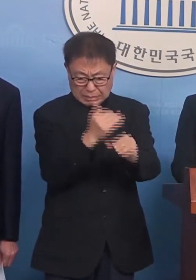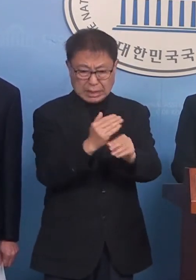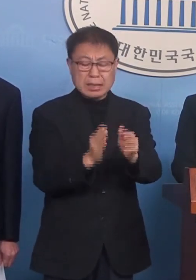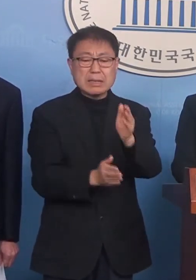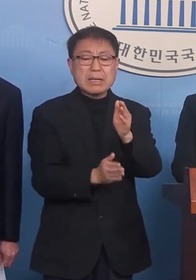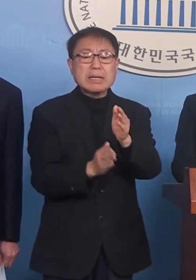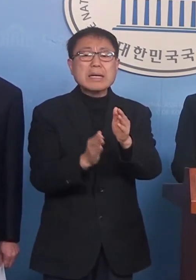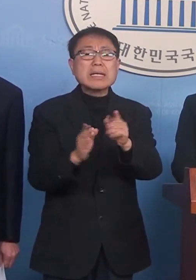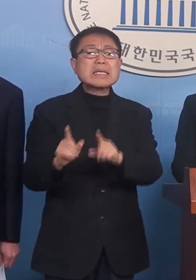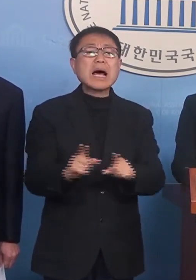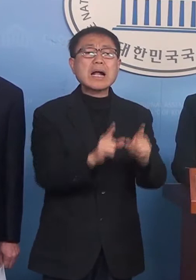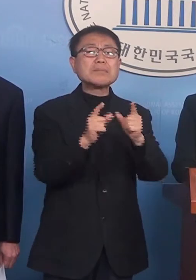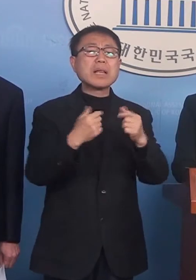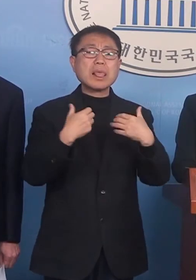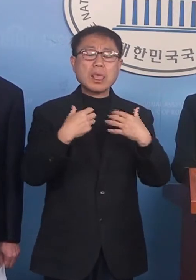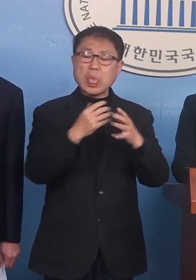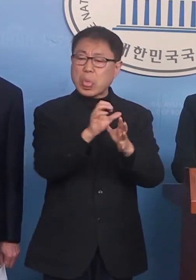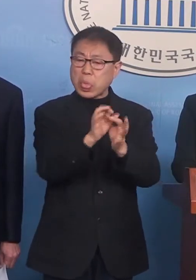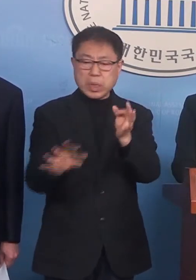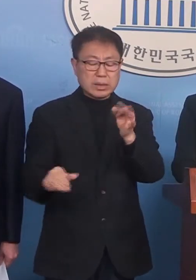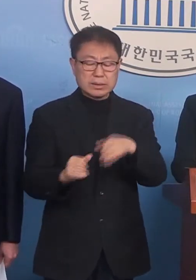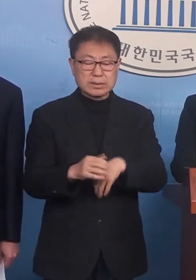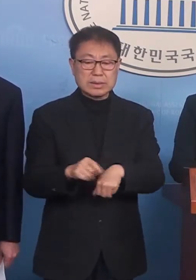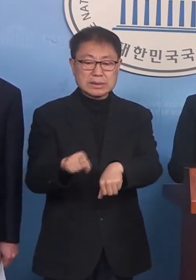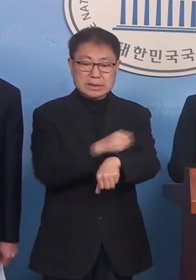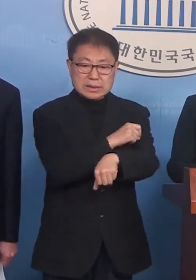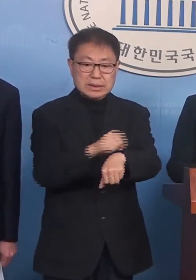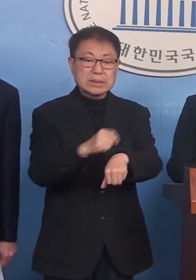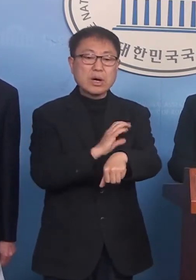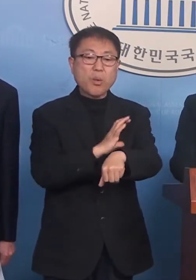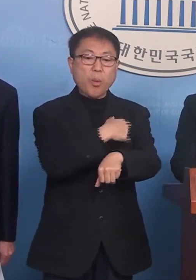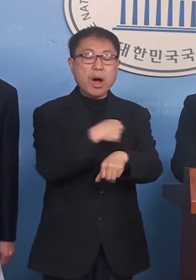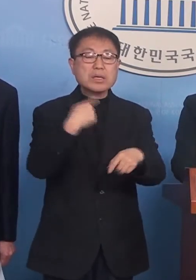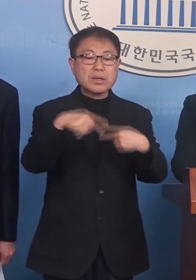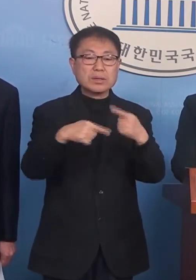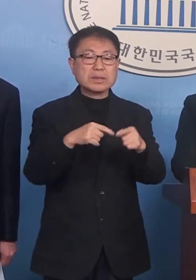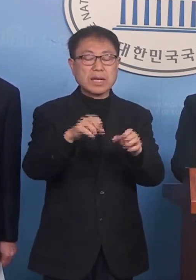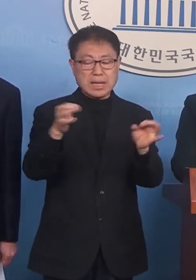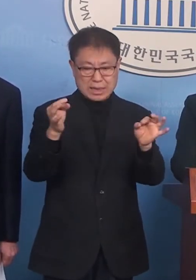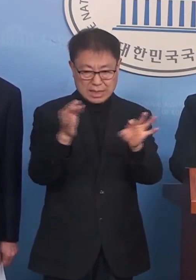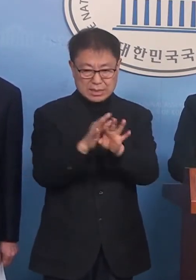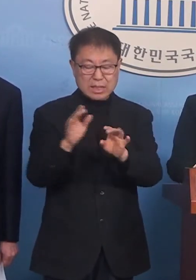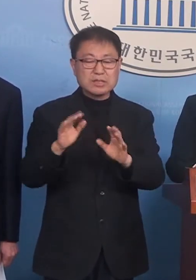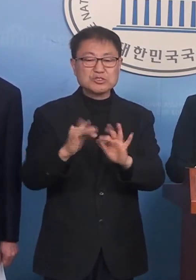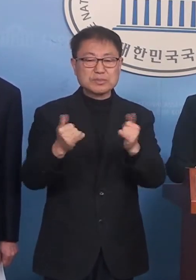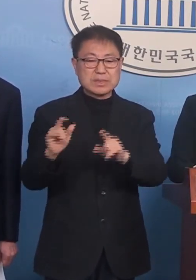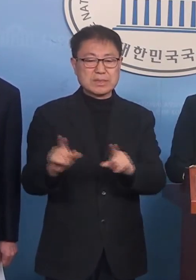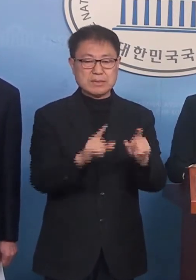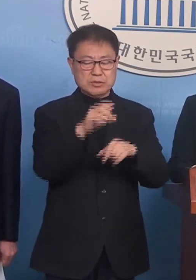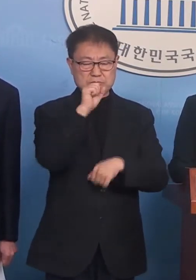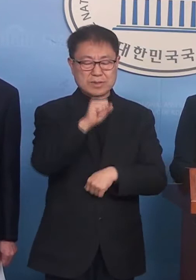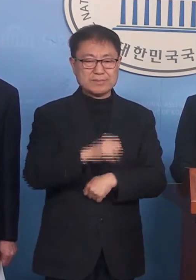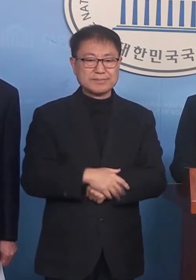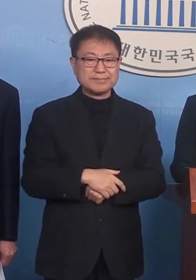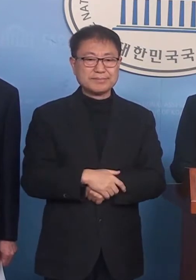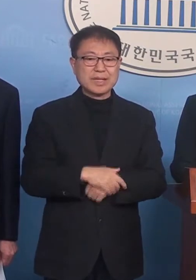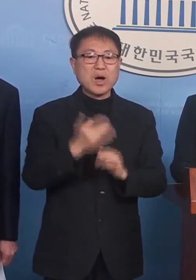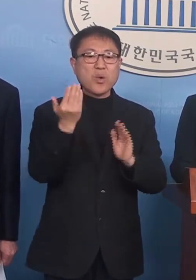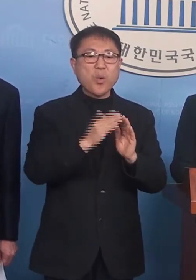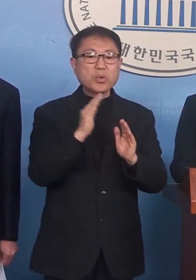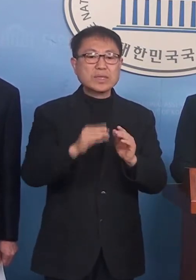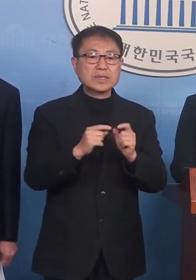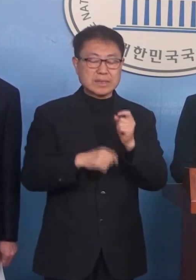실종됐습니다. 이런 기득권 정치, 특권 정치가 사라져야 국민들의 삶이 나아집니다. 공정하고